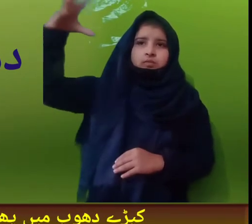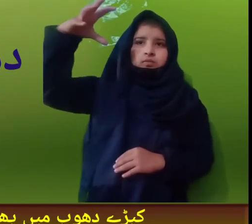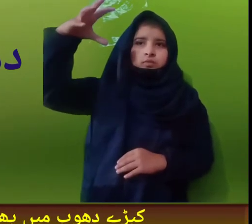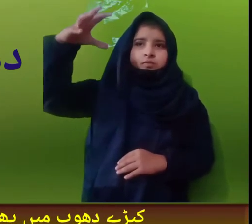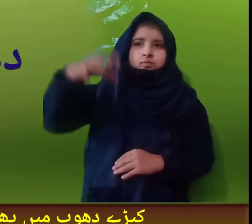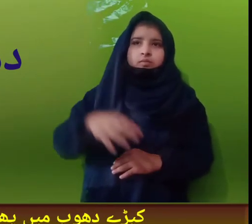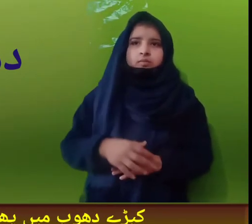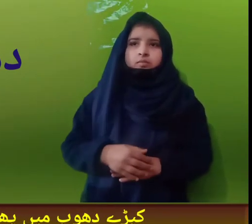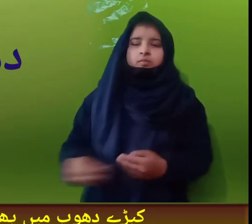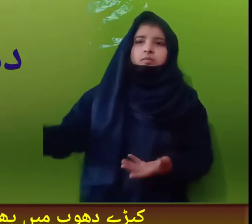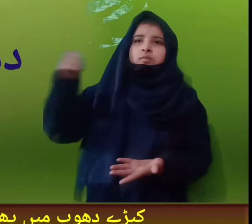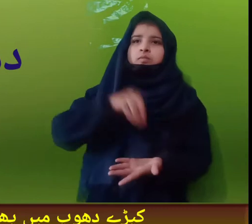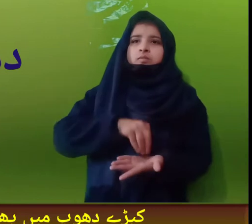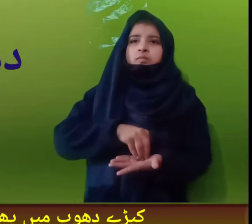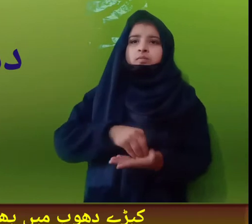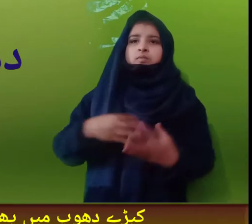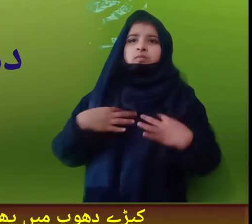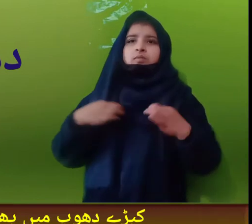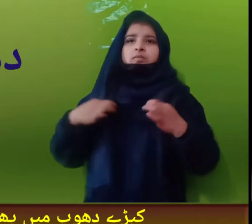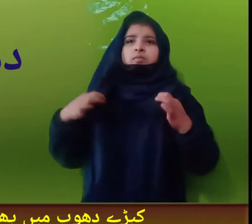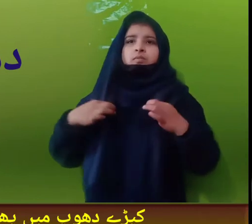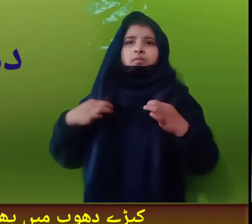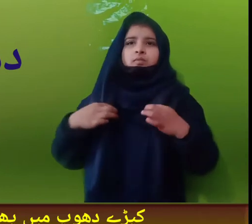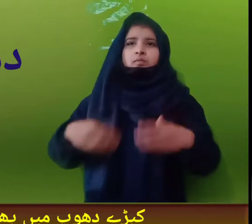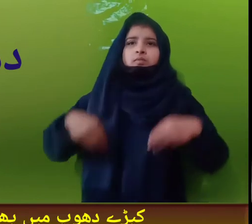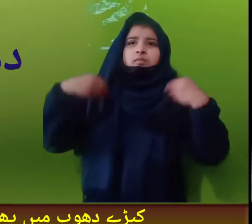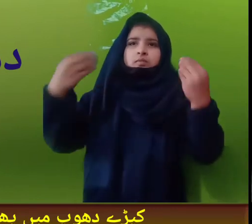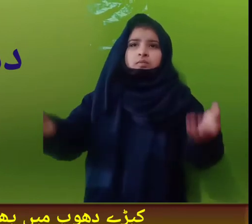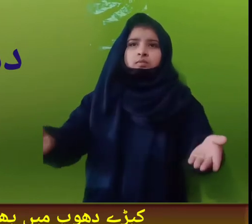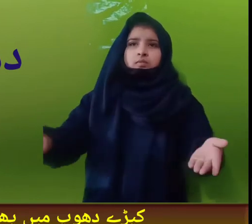धूप में कपड़े फैला दो।